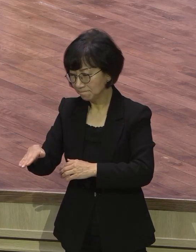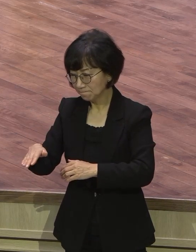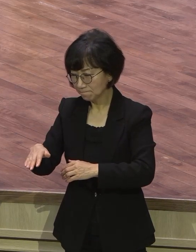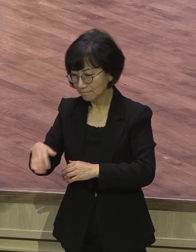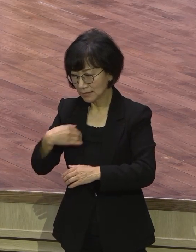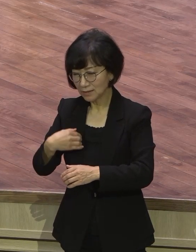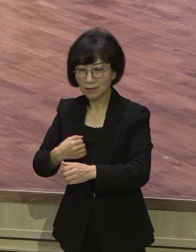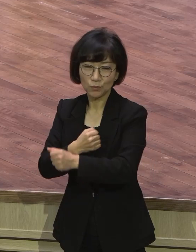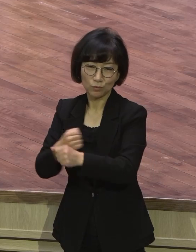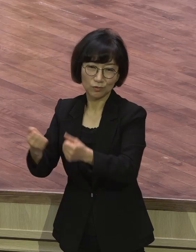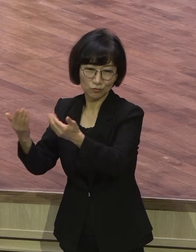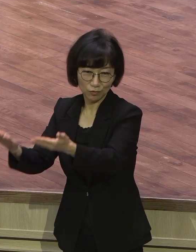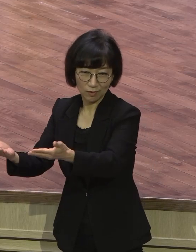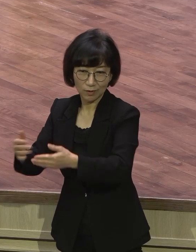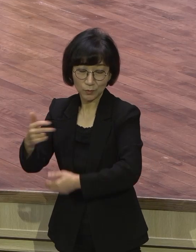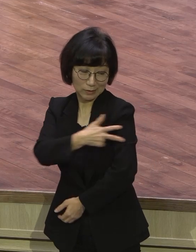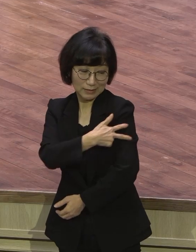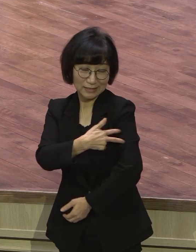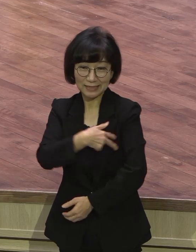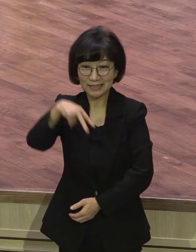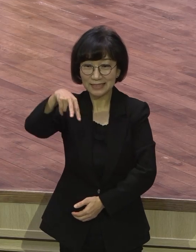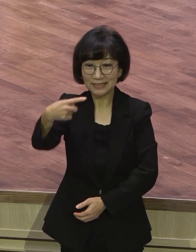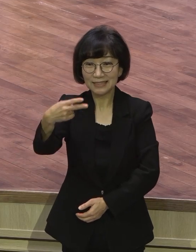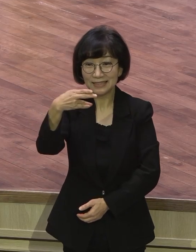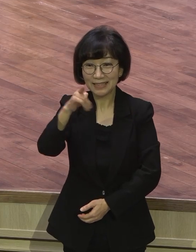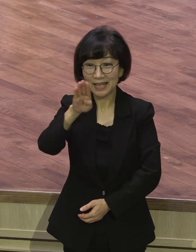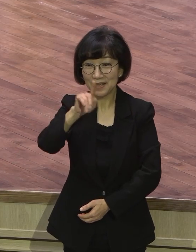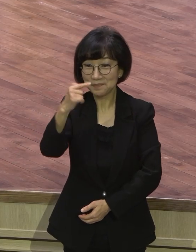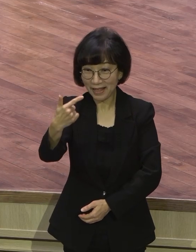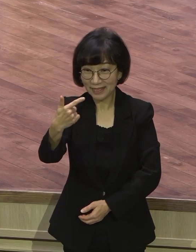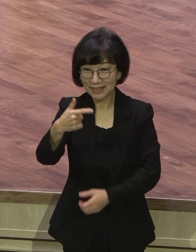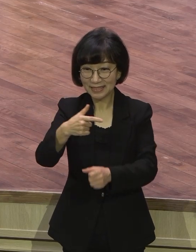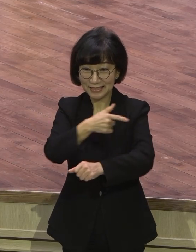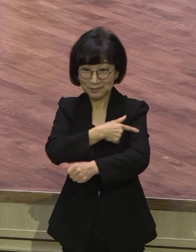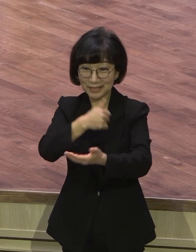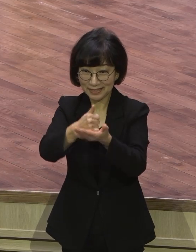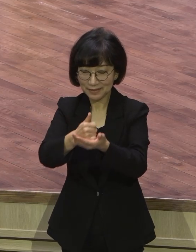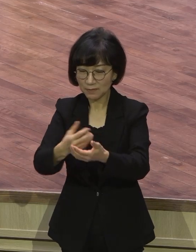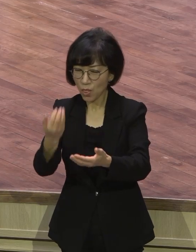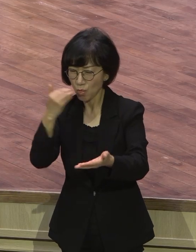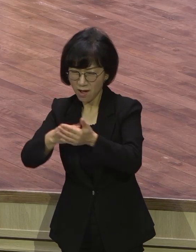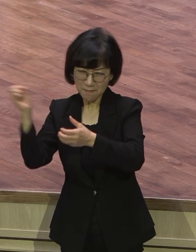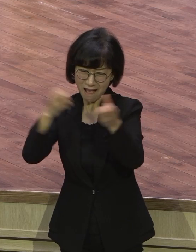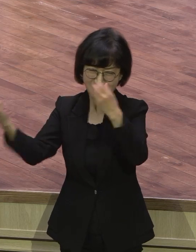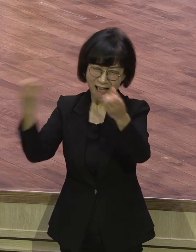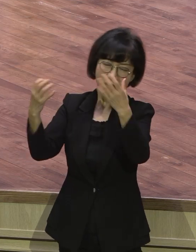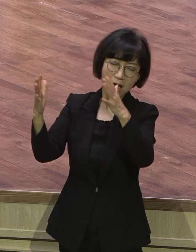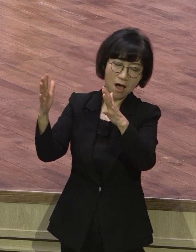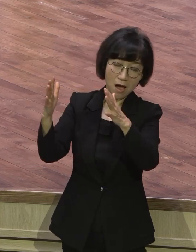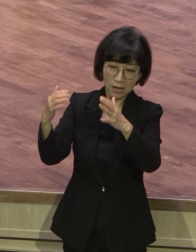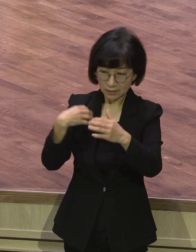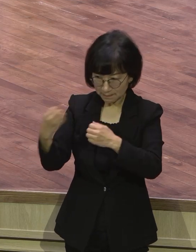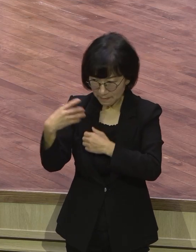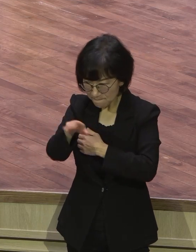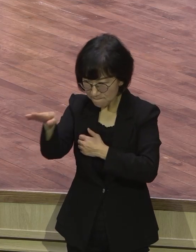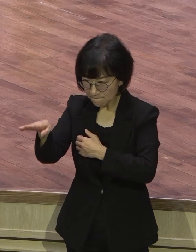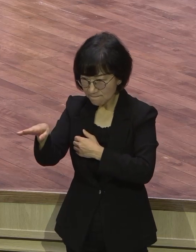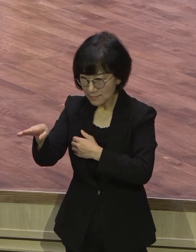죽이네. 돌로쳐 죽인다. 위하여 기도하고 원수로 기도하라. 특별히 본문 45절 보면 이런